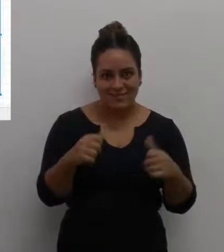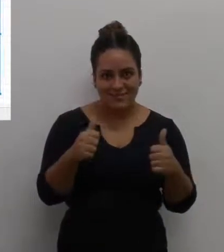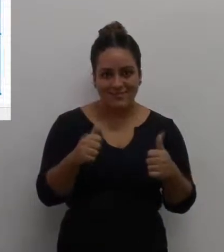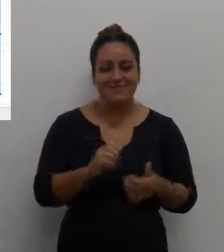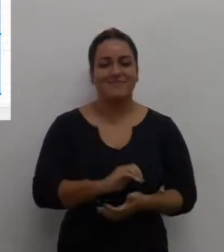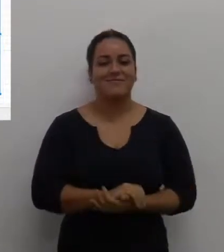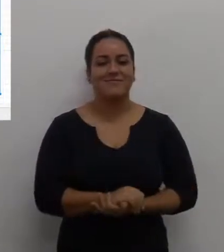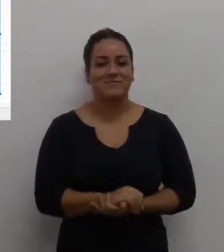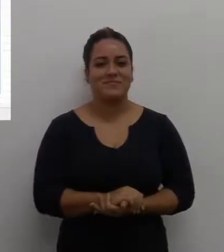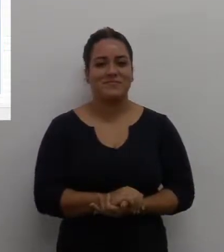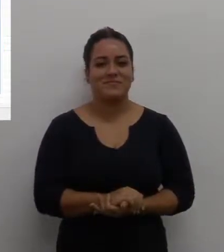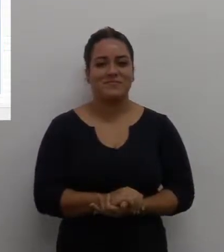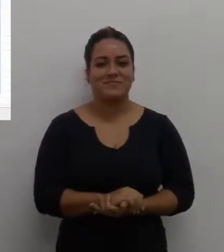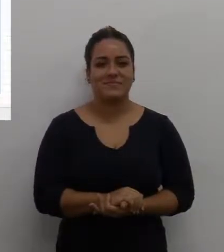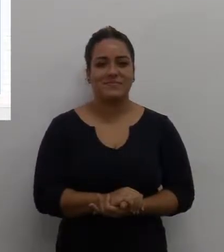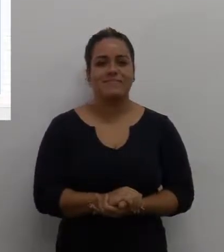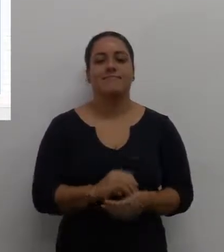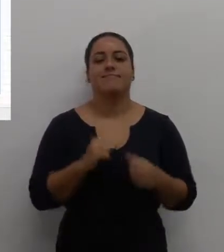certo?